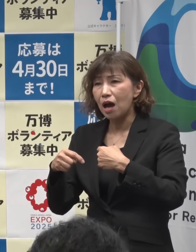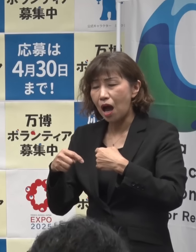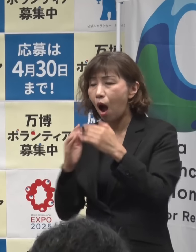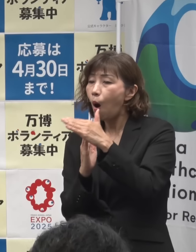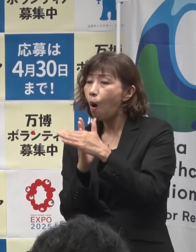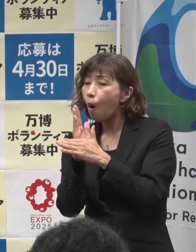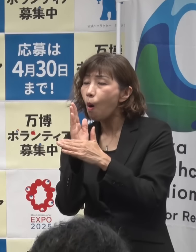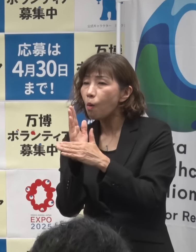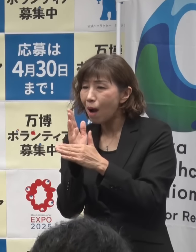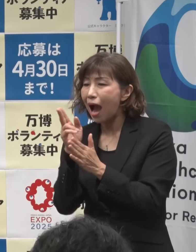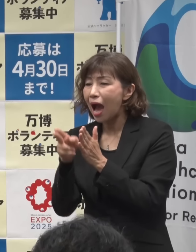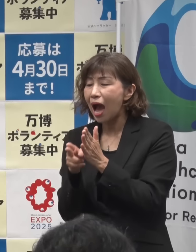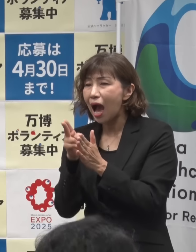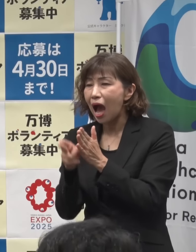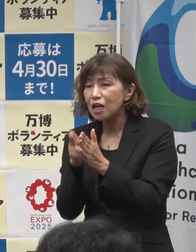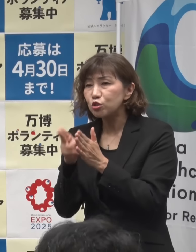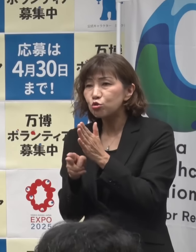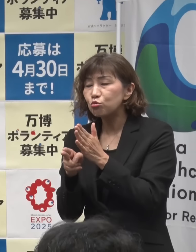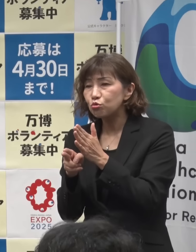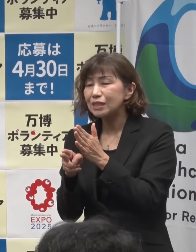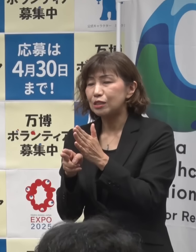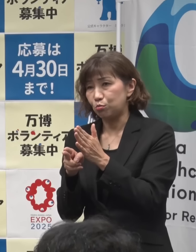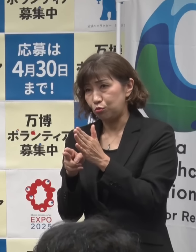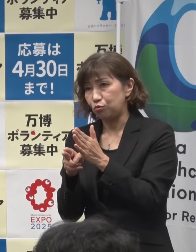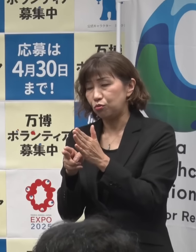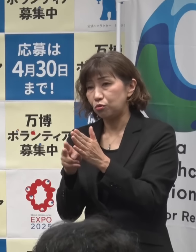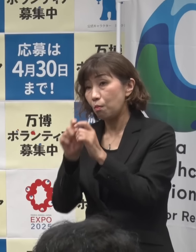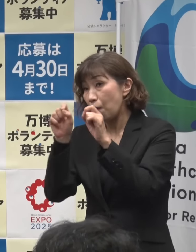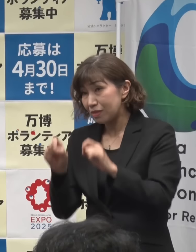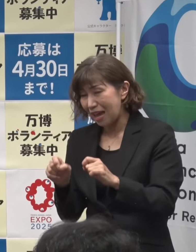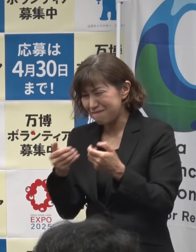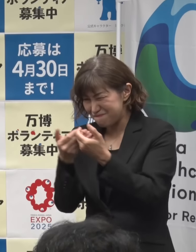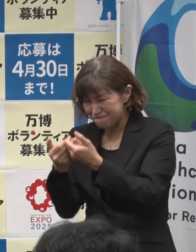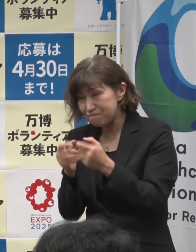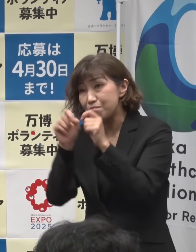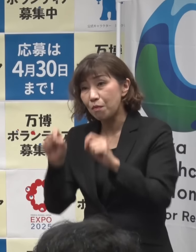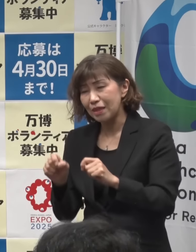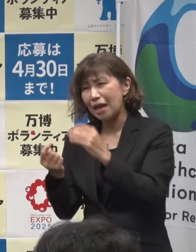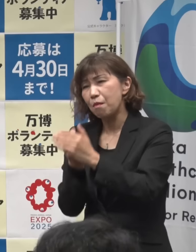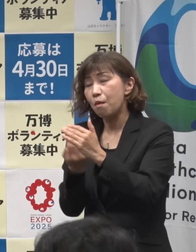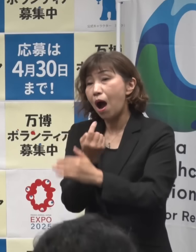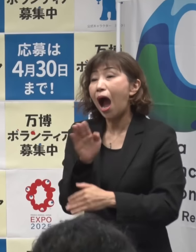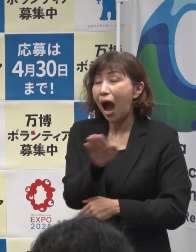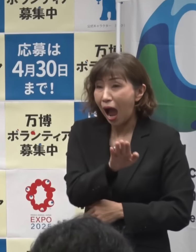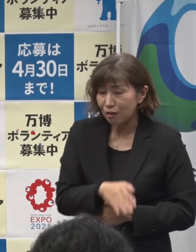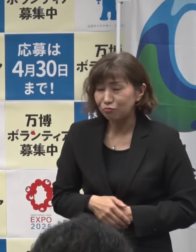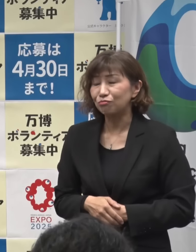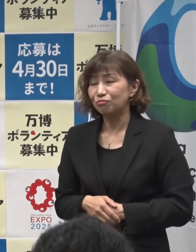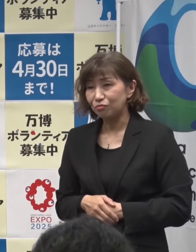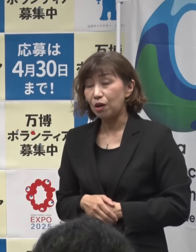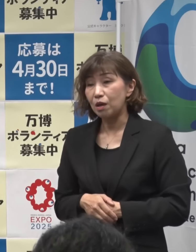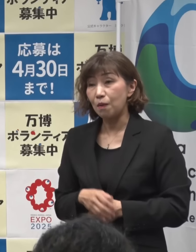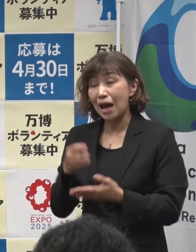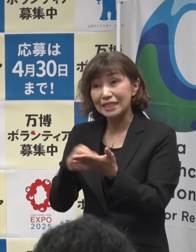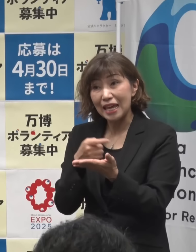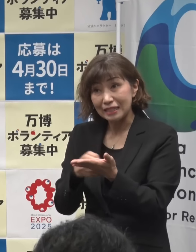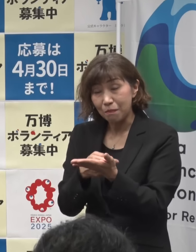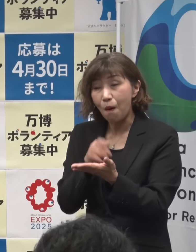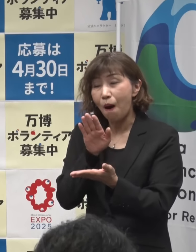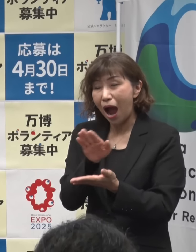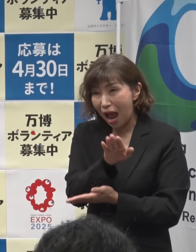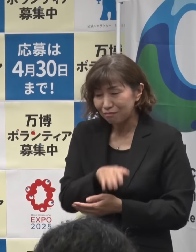を地域住民の方と図っていくというのは当然やっていくんですけど、それを日本国民の税だけではなくて一部そのインフラを利用